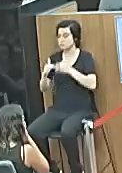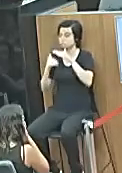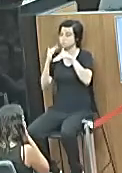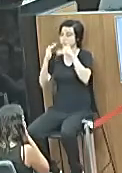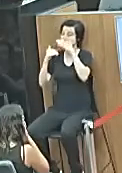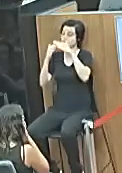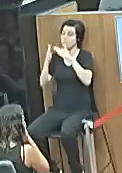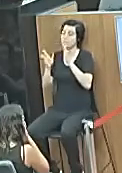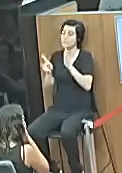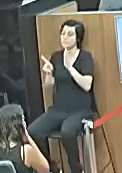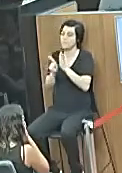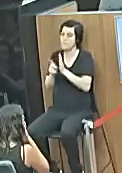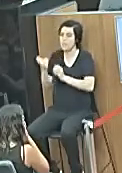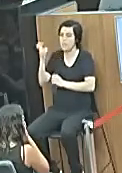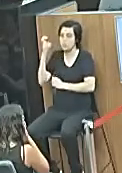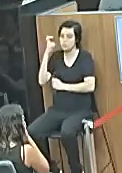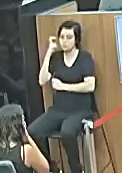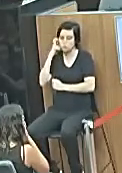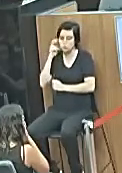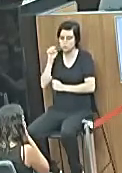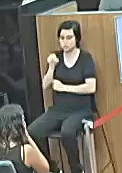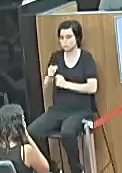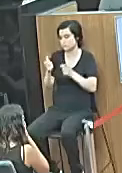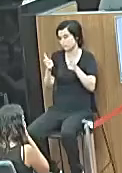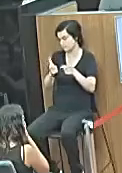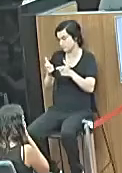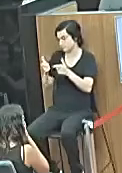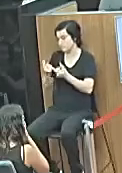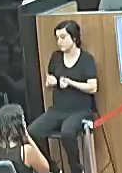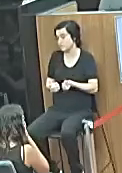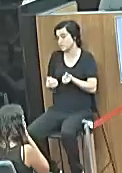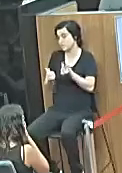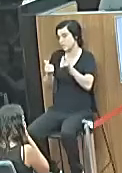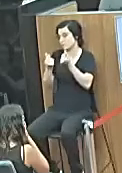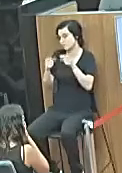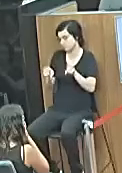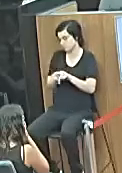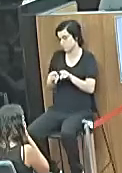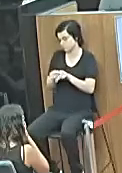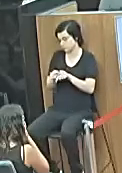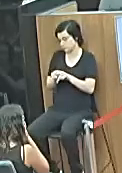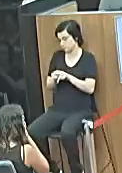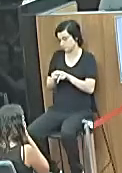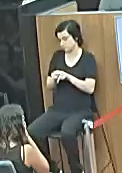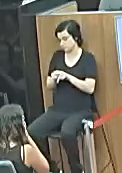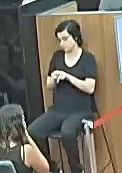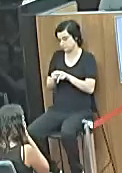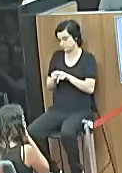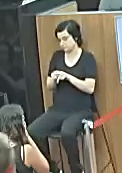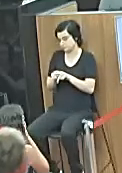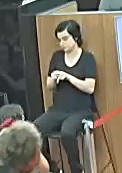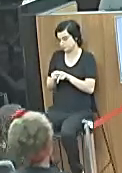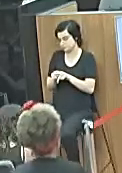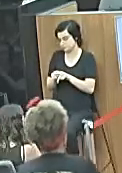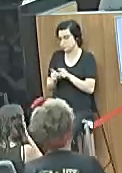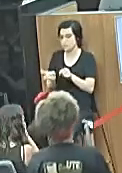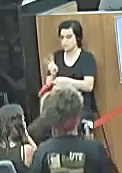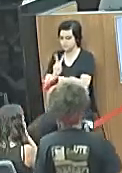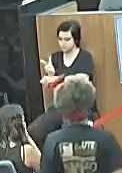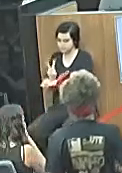de gestores culturais no sistema de financiamento da cultura mapear